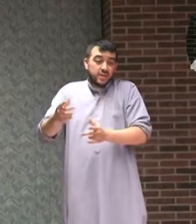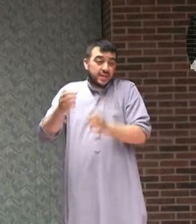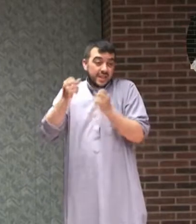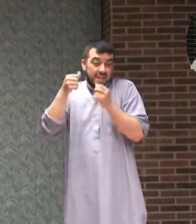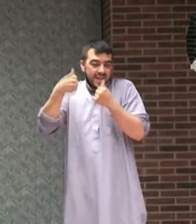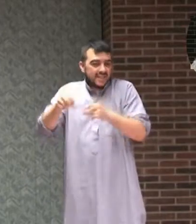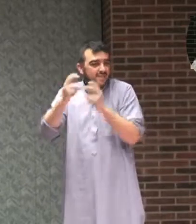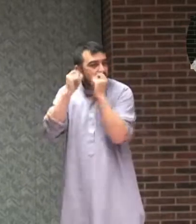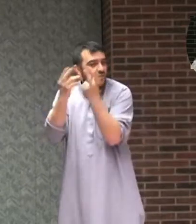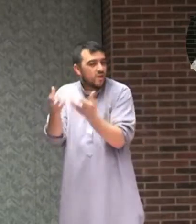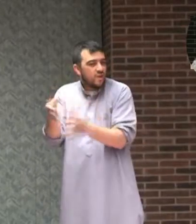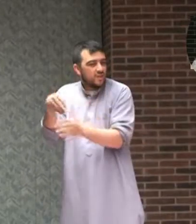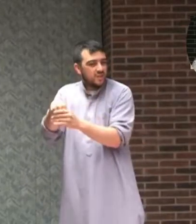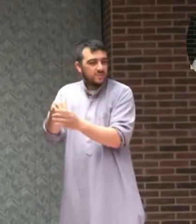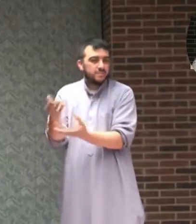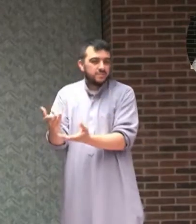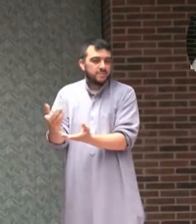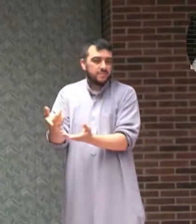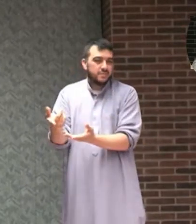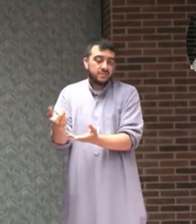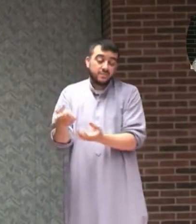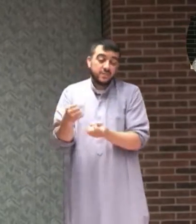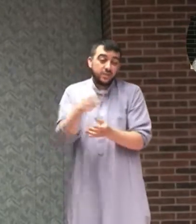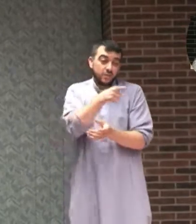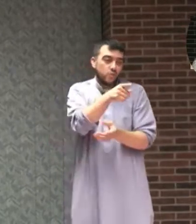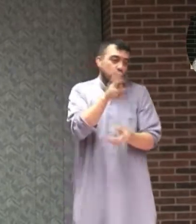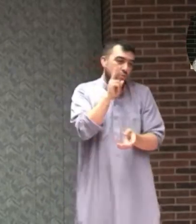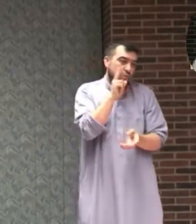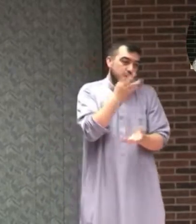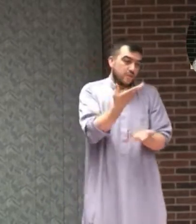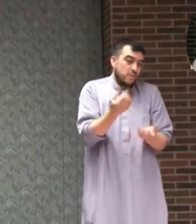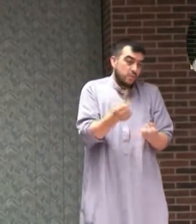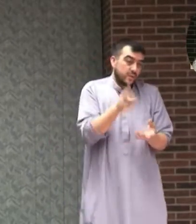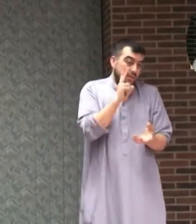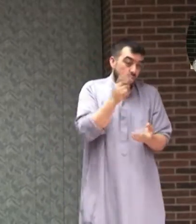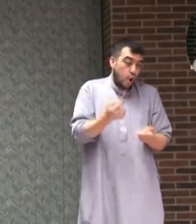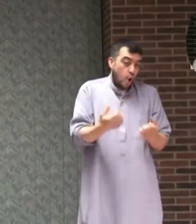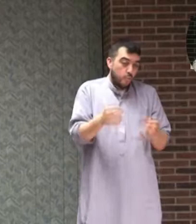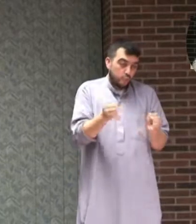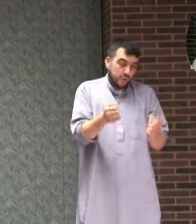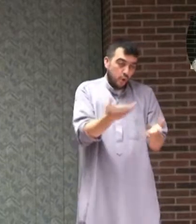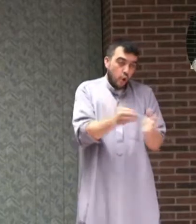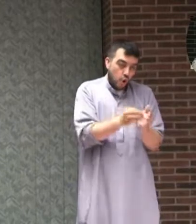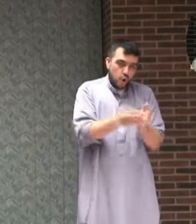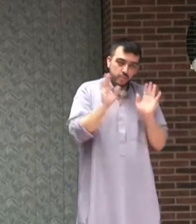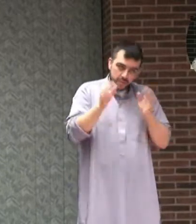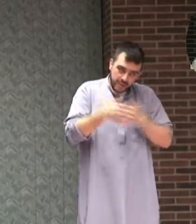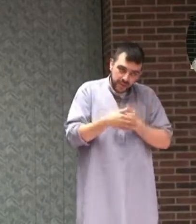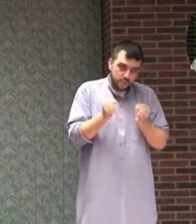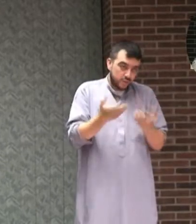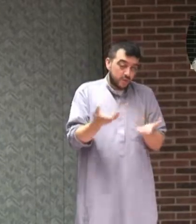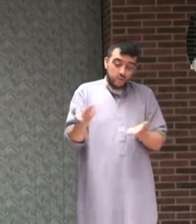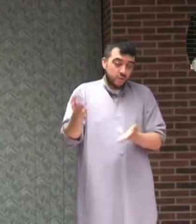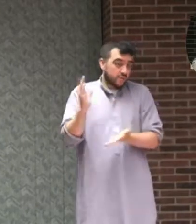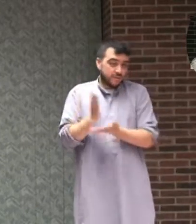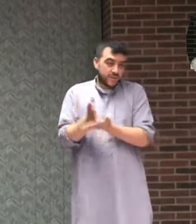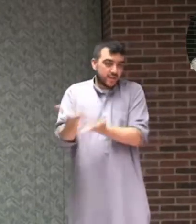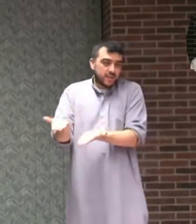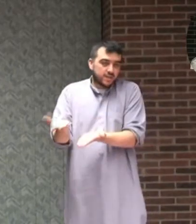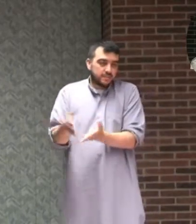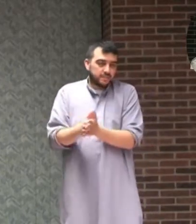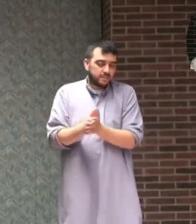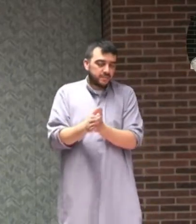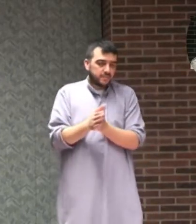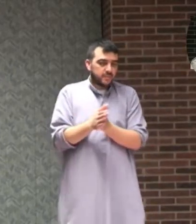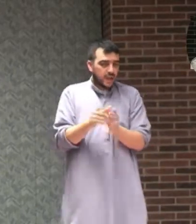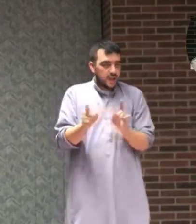occasions à ne pas lâcher, à ne pas éviter. Bref, c'est des occasions qu'il faut prendre afin de pouvoir se préserver